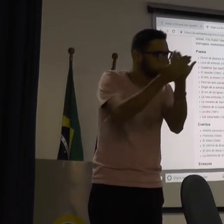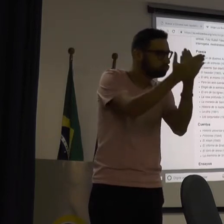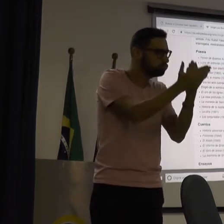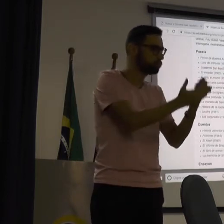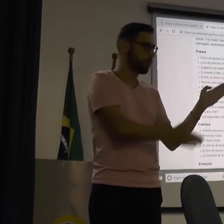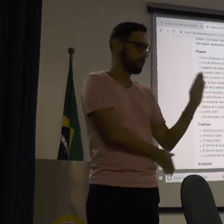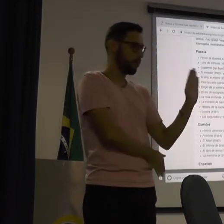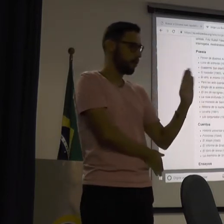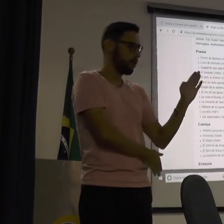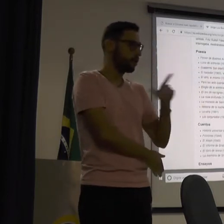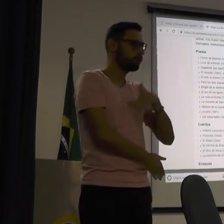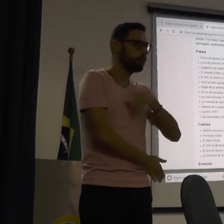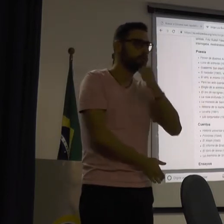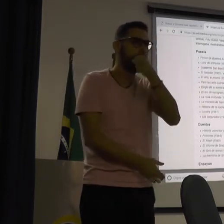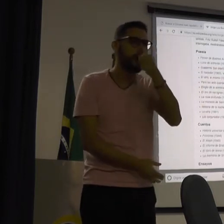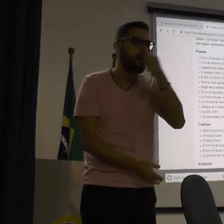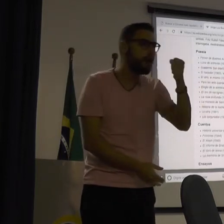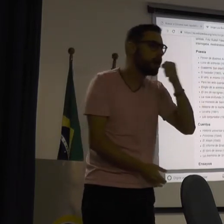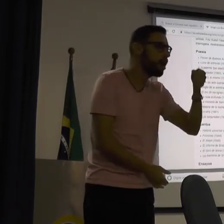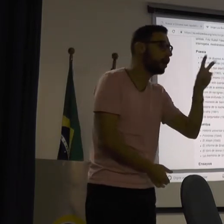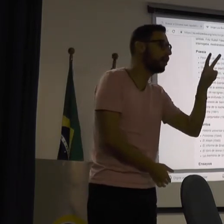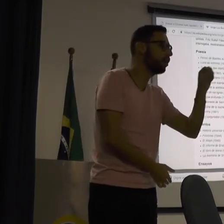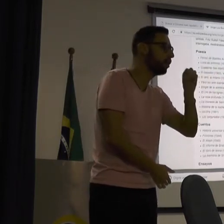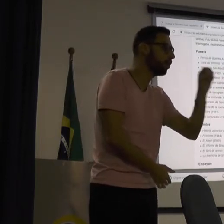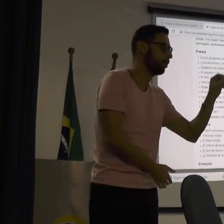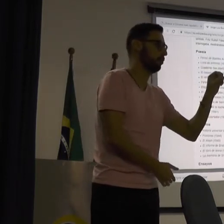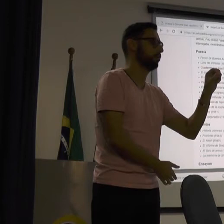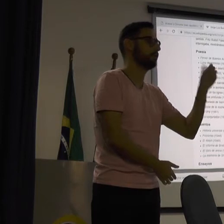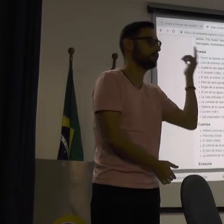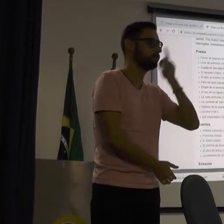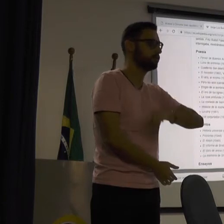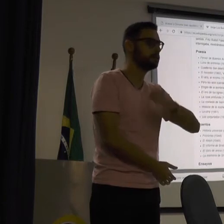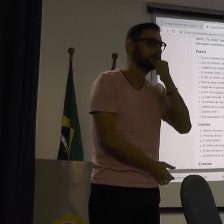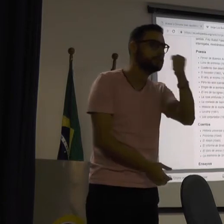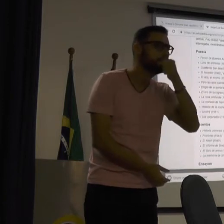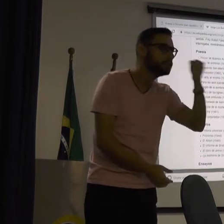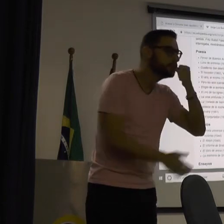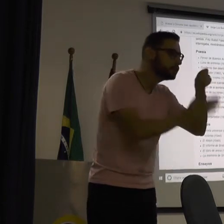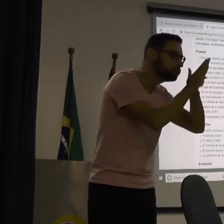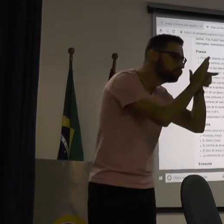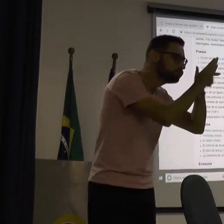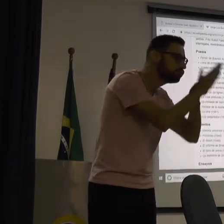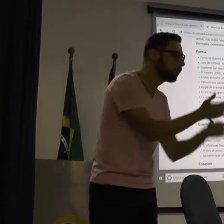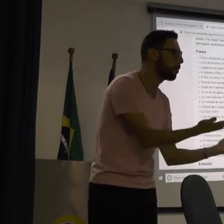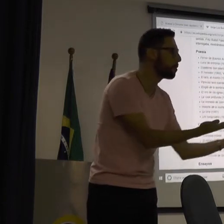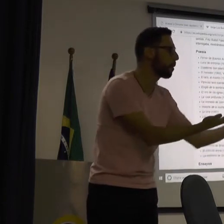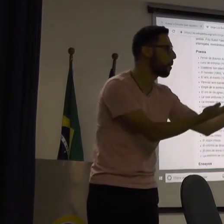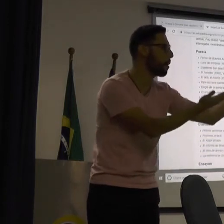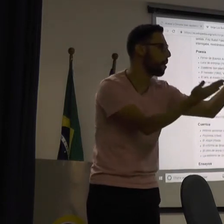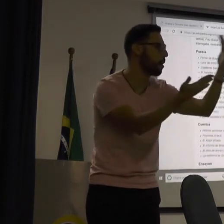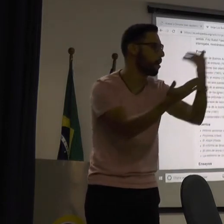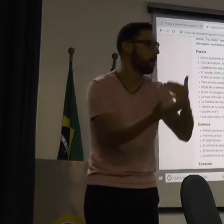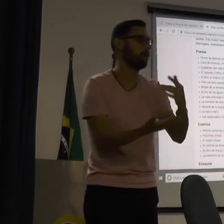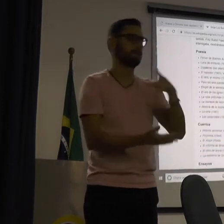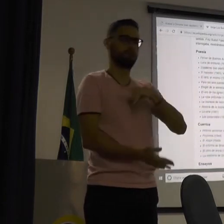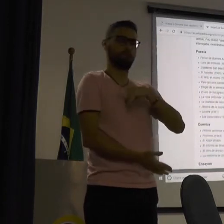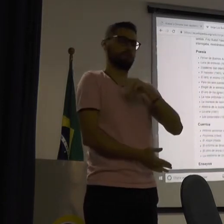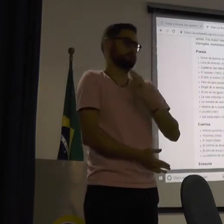época mais de 500 entrevistas do Borges. Então, mas isso é muito mais, ele dava entrevista para todo